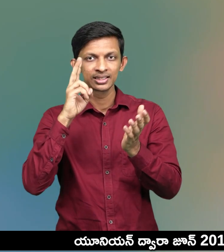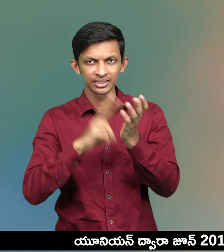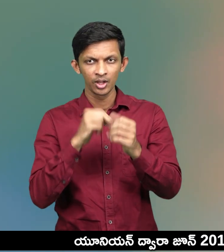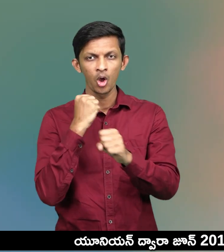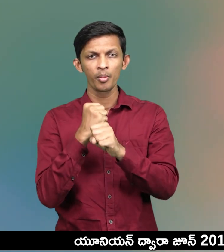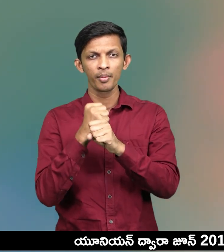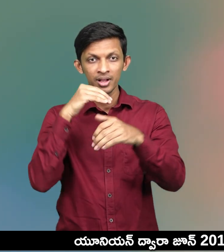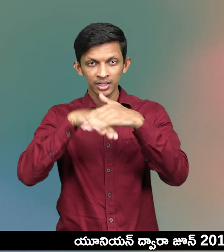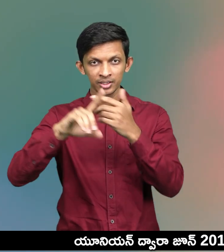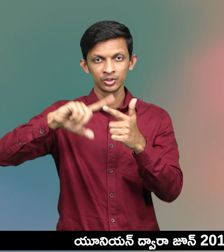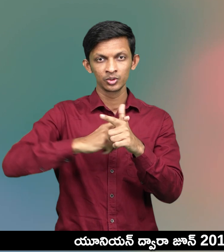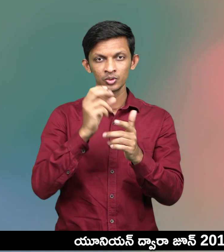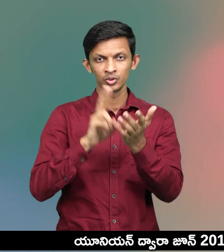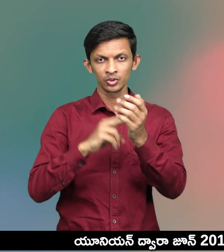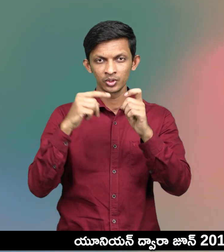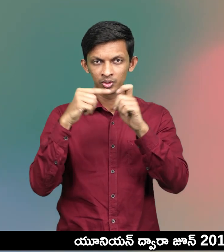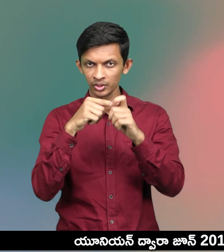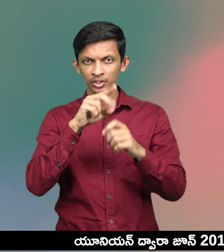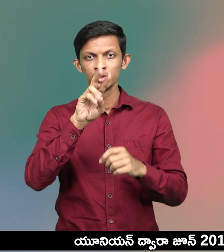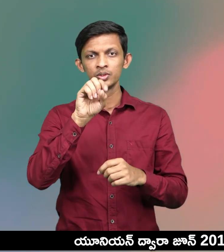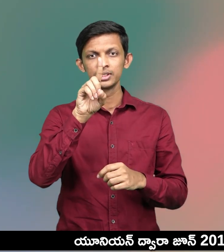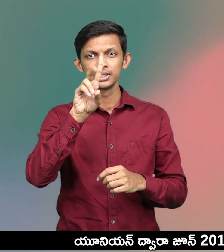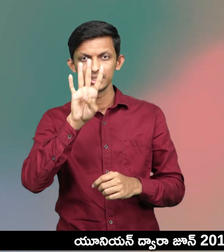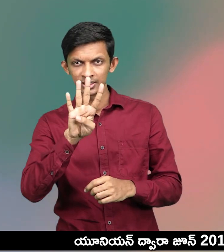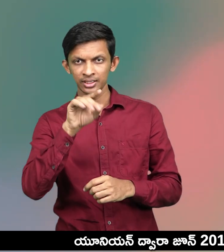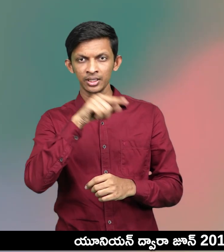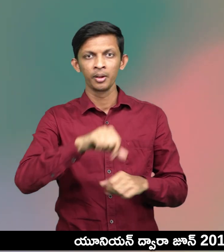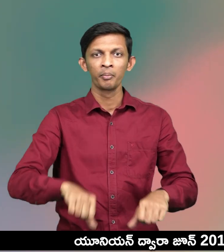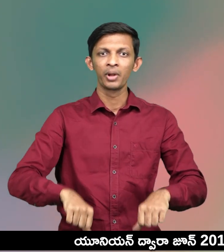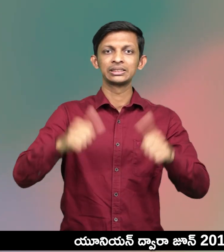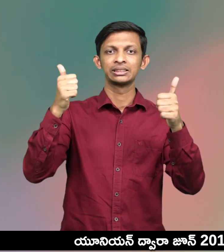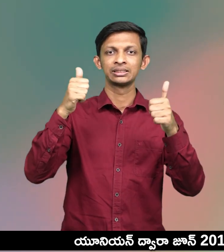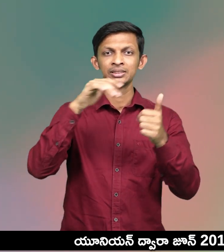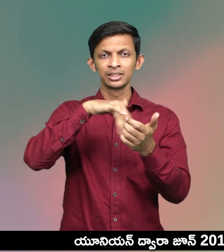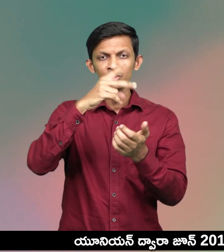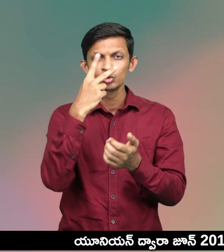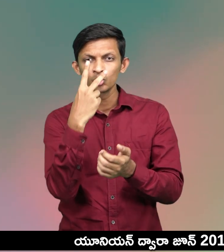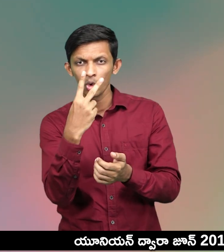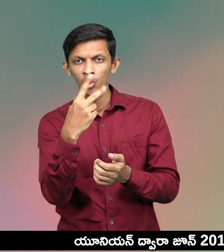యూనియన్ ద్వారా జూన్ 2014లో ప్రభుత్వం జంట లక్ష్యాలను సాధించడానికి